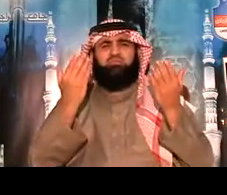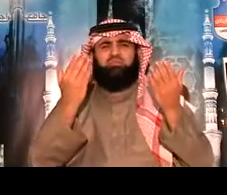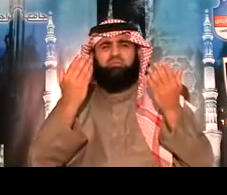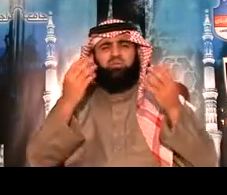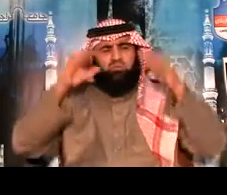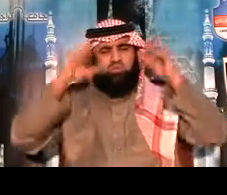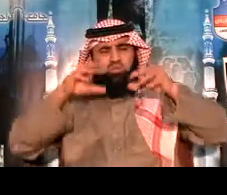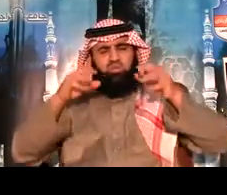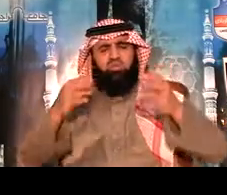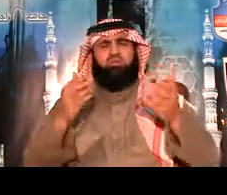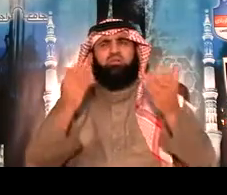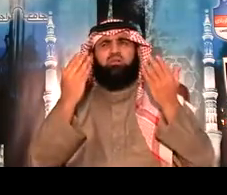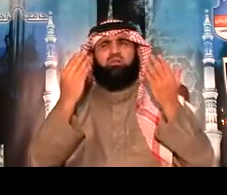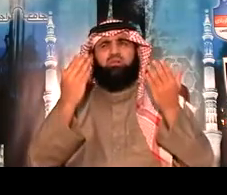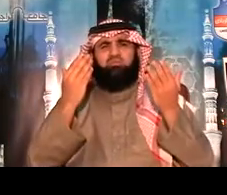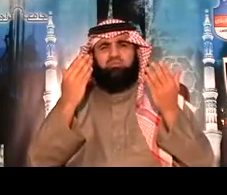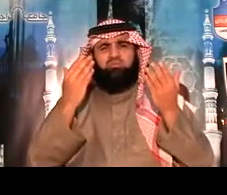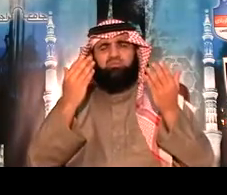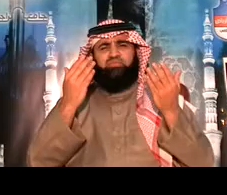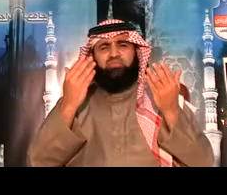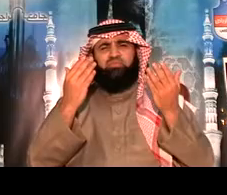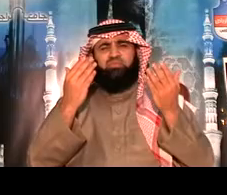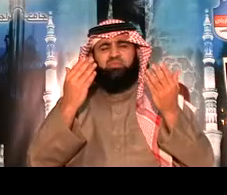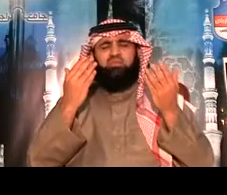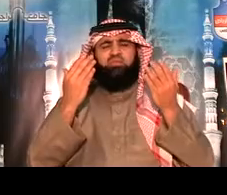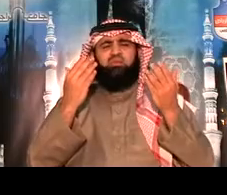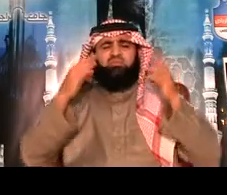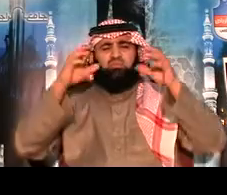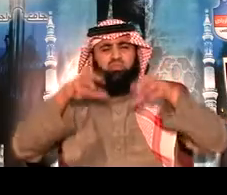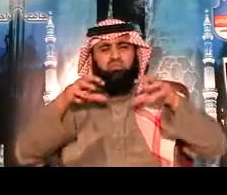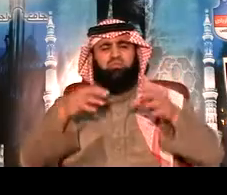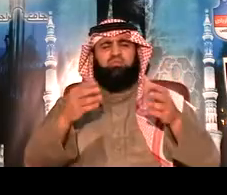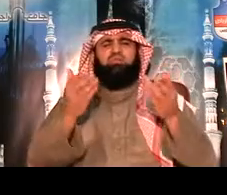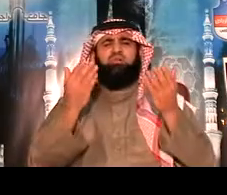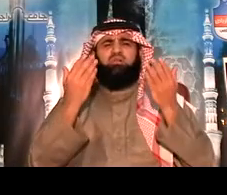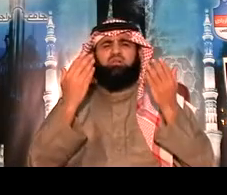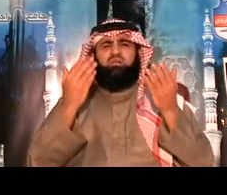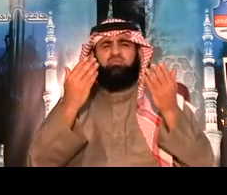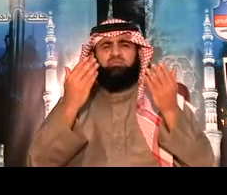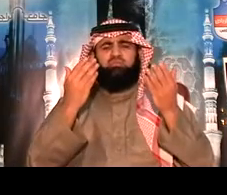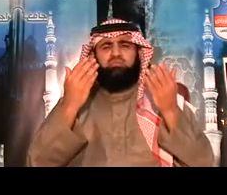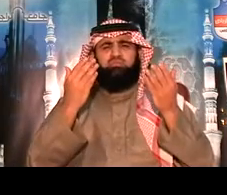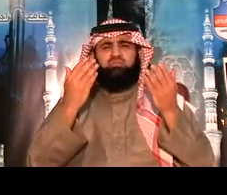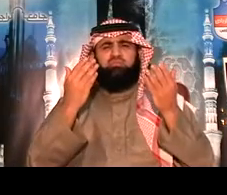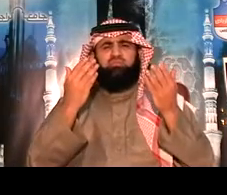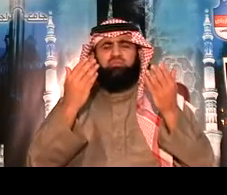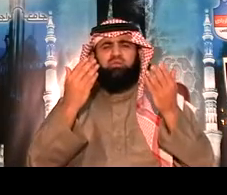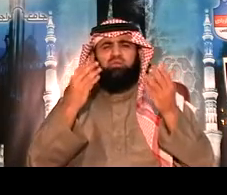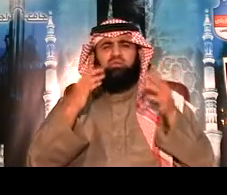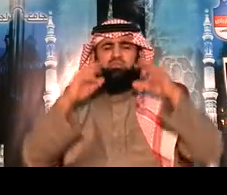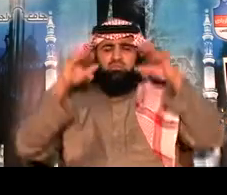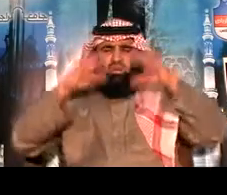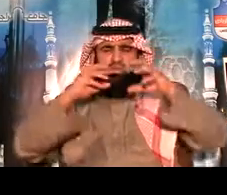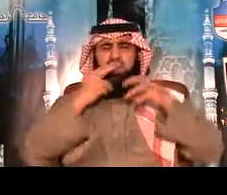اللهم أغثنا، اللهم أغثنا، اللهم أغثنا غيثا مغيثا،